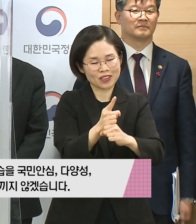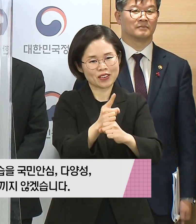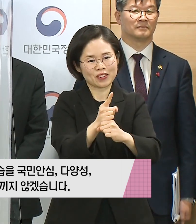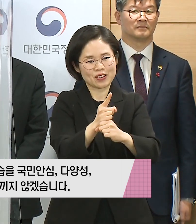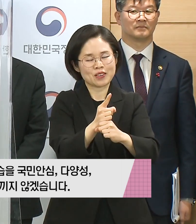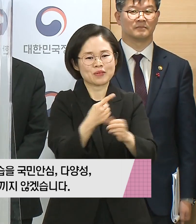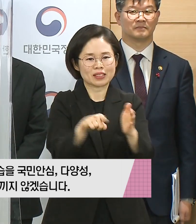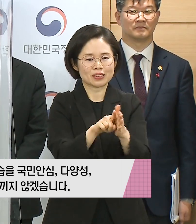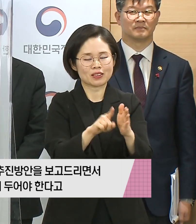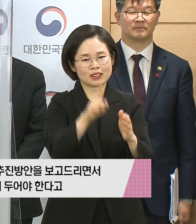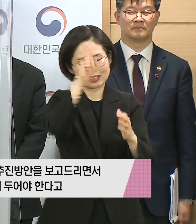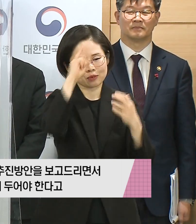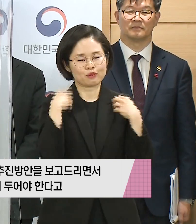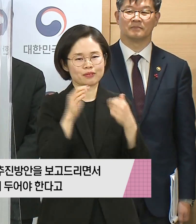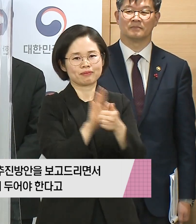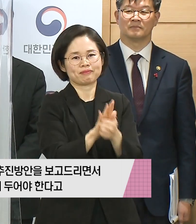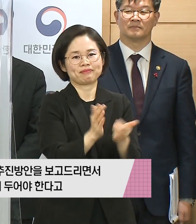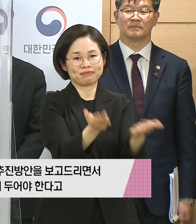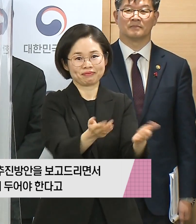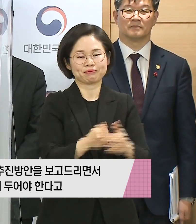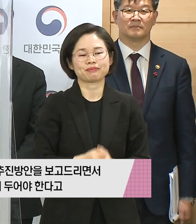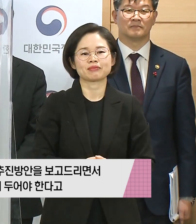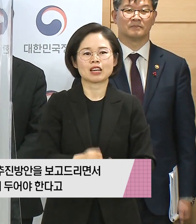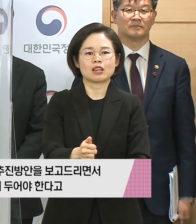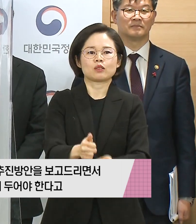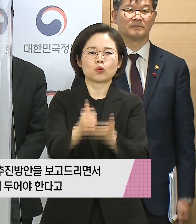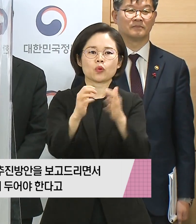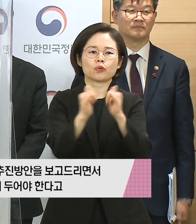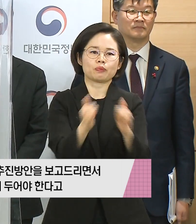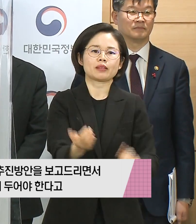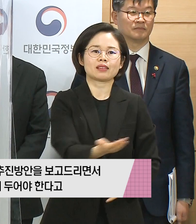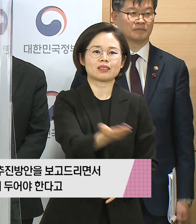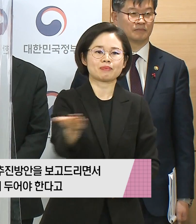아끼지 않겠습니다. 존경하는 국민 여러분,